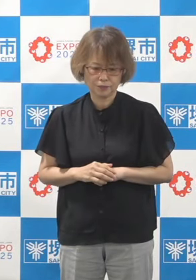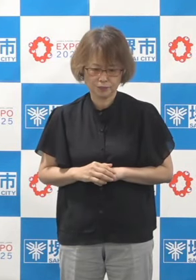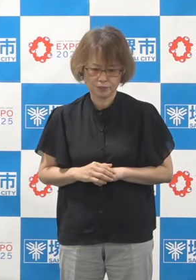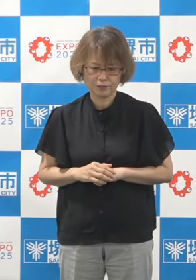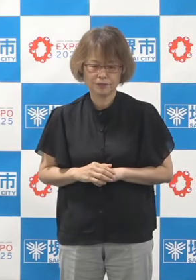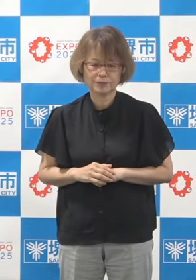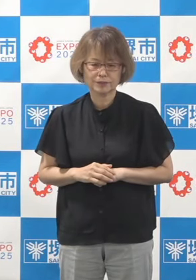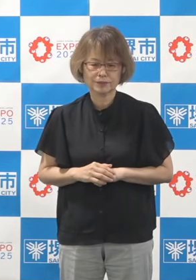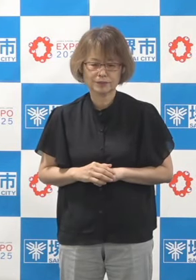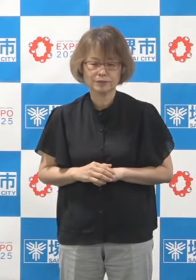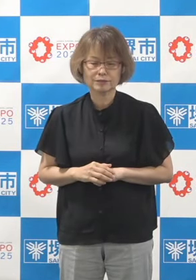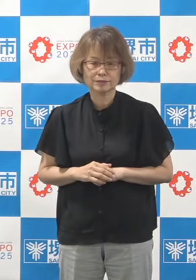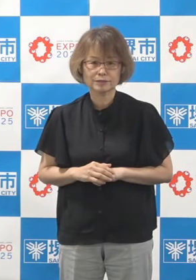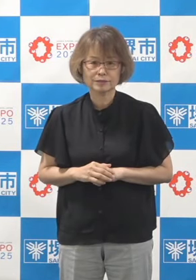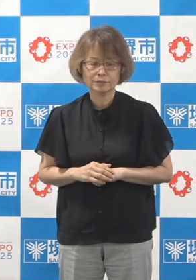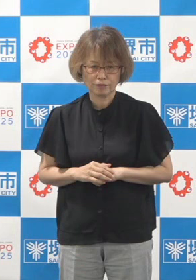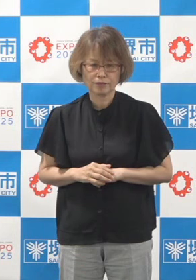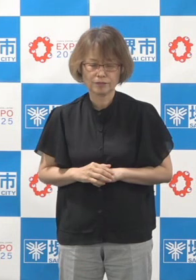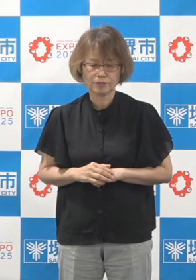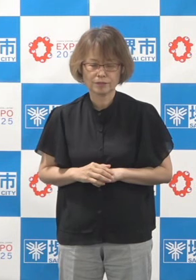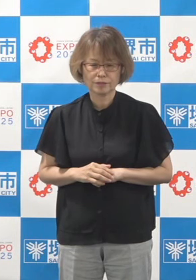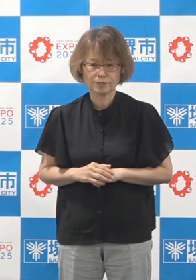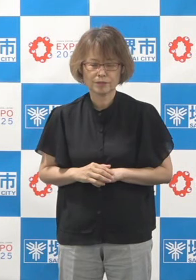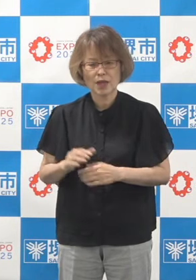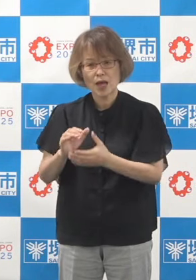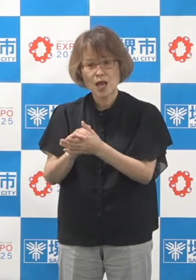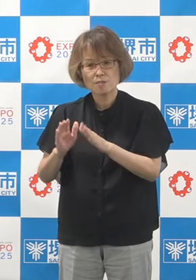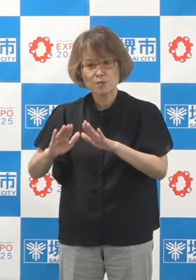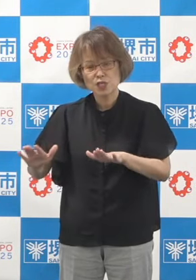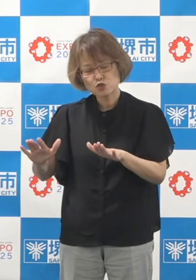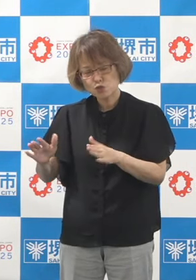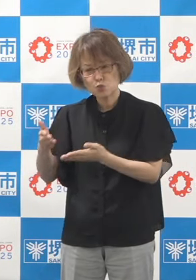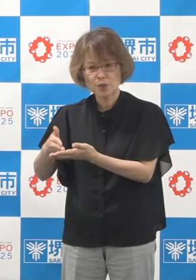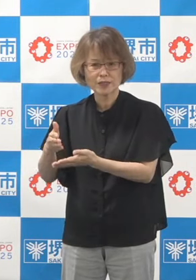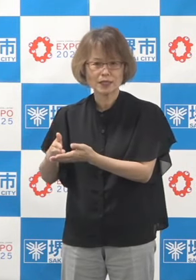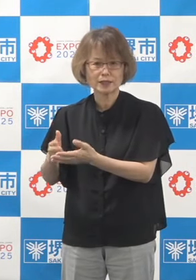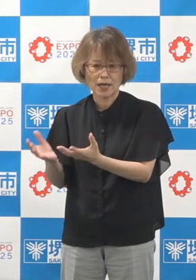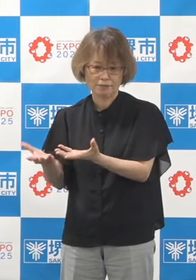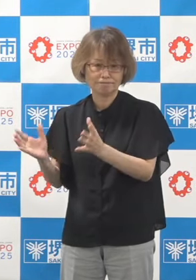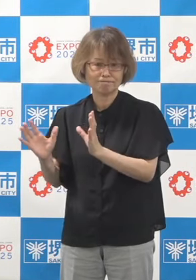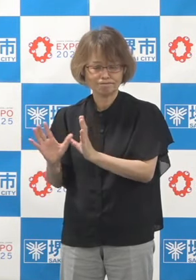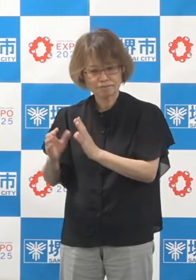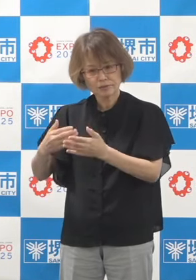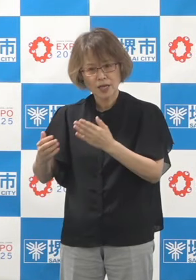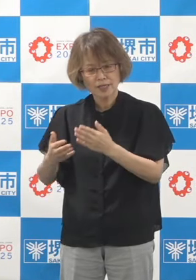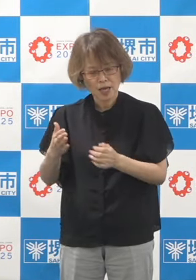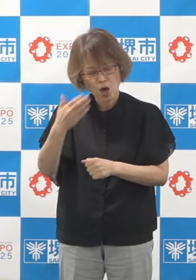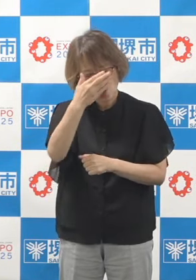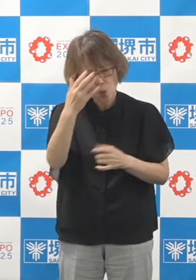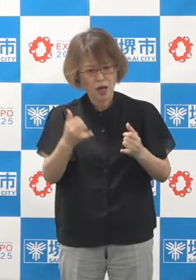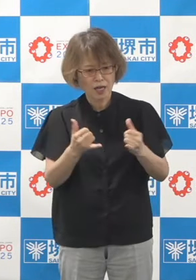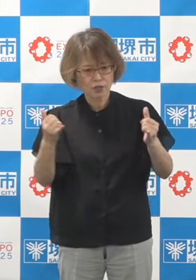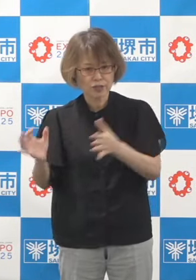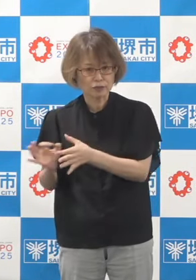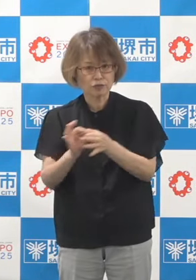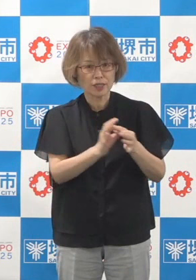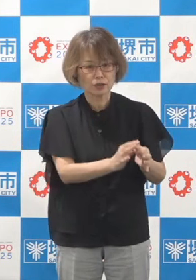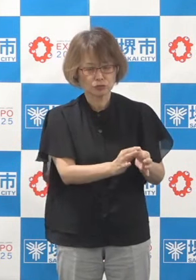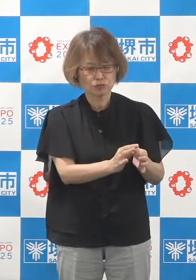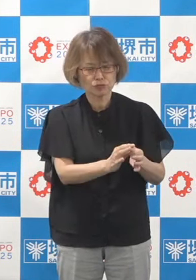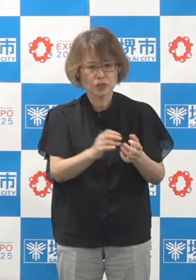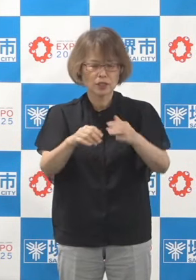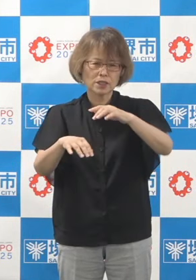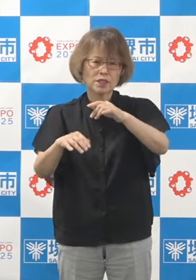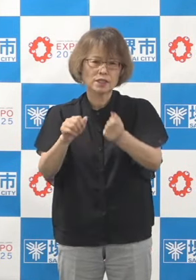はい、そこでピースメッセンジャーの貴重な体験談を学生や若者が引き継いで、堺大空襲